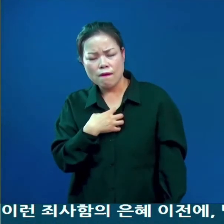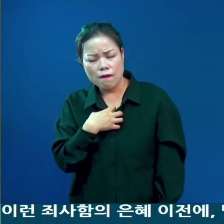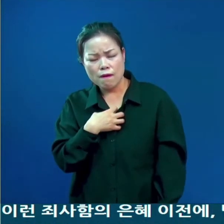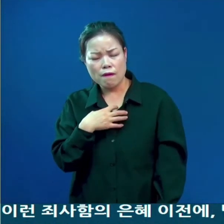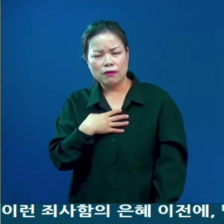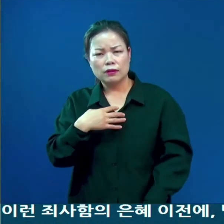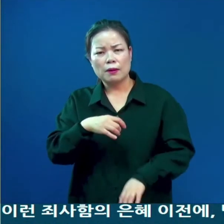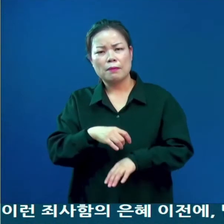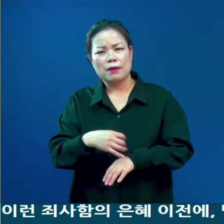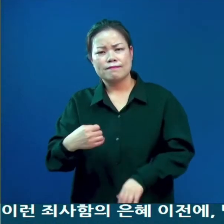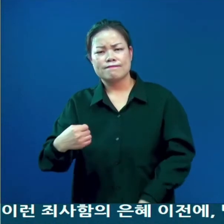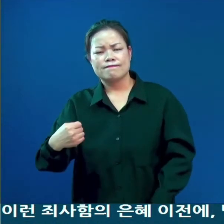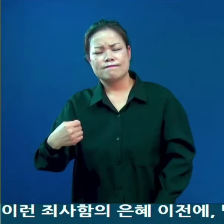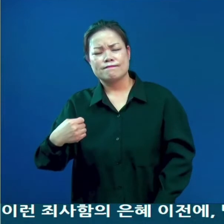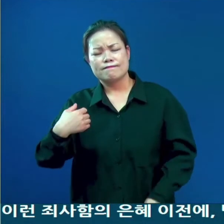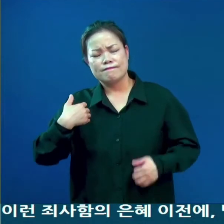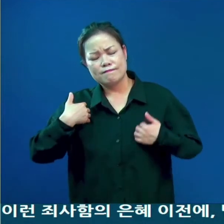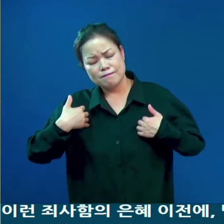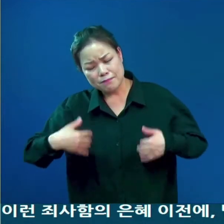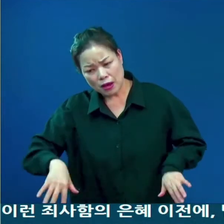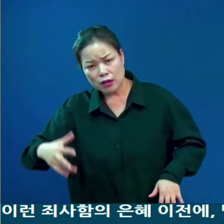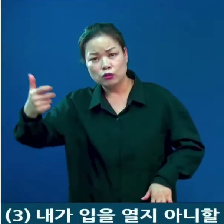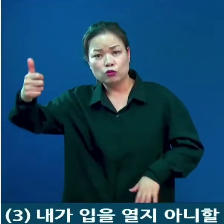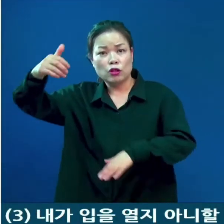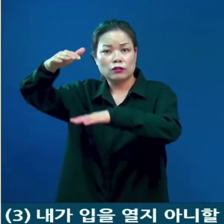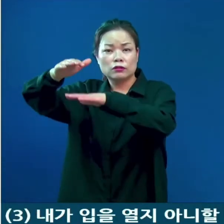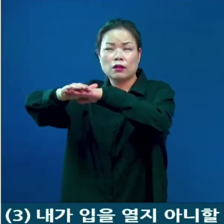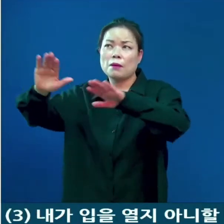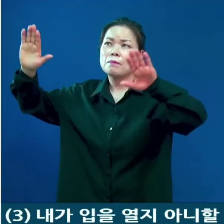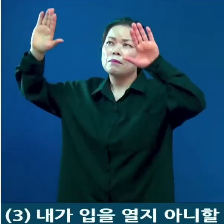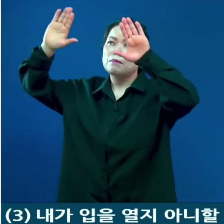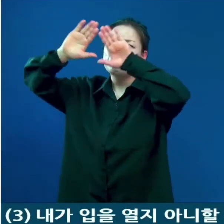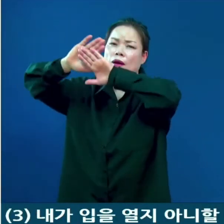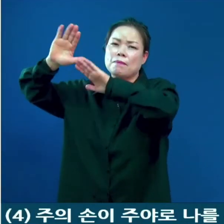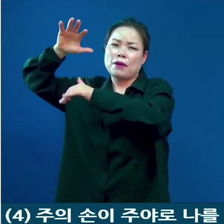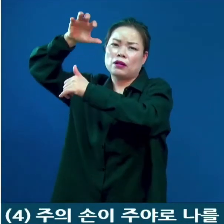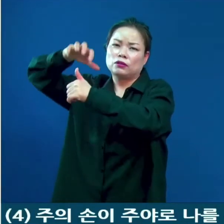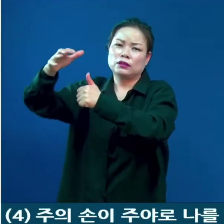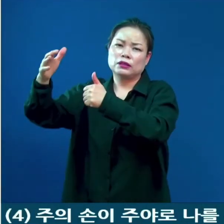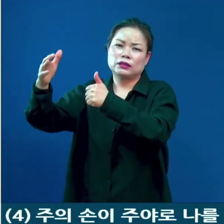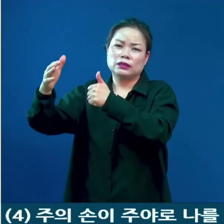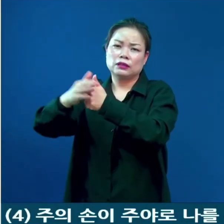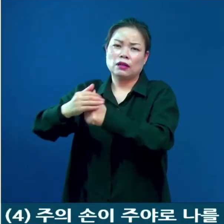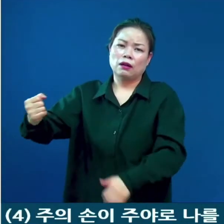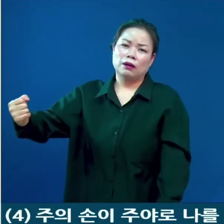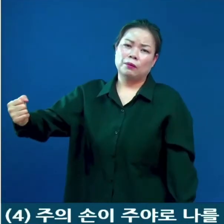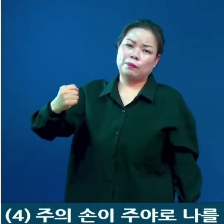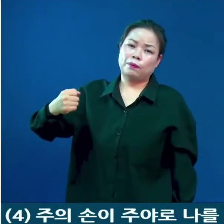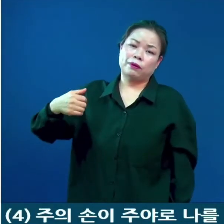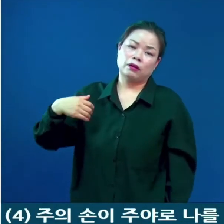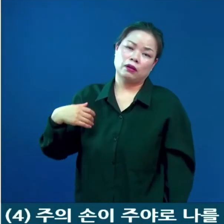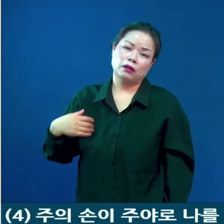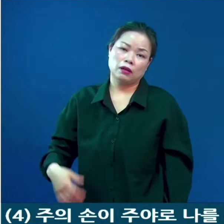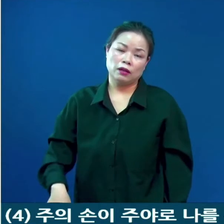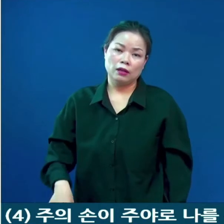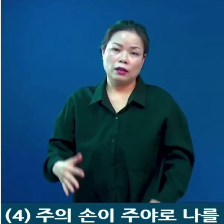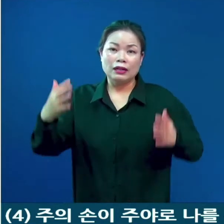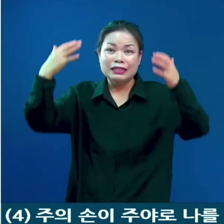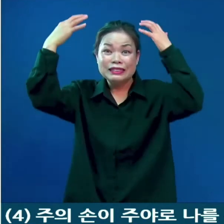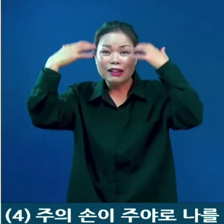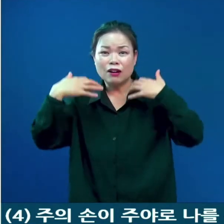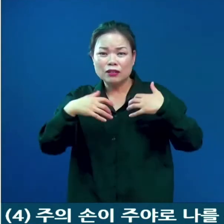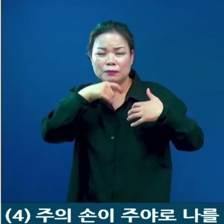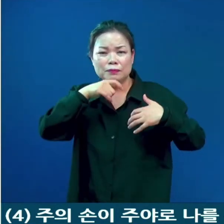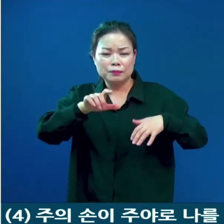뼈가 쇠하였도다. 주의 손이 주야로 나를 누르시오니 내 진액이 빠져서 여름 가뭄에